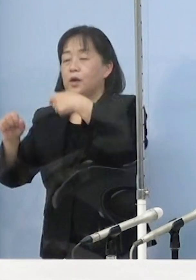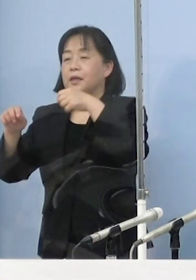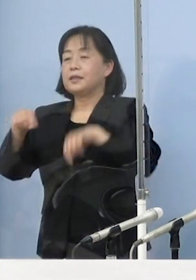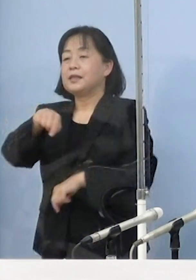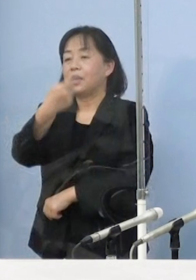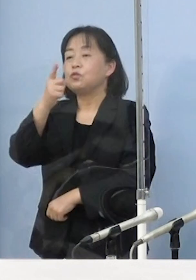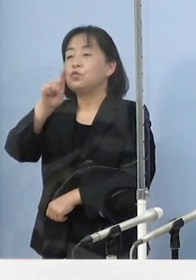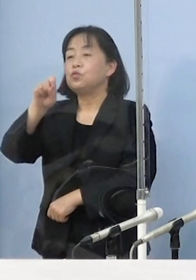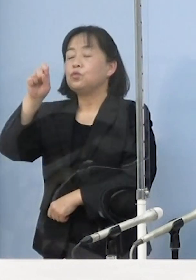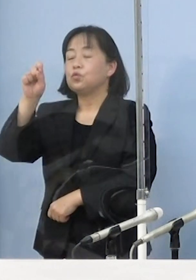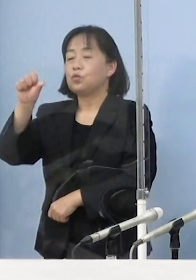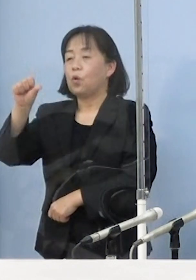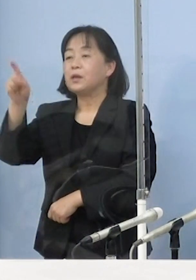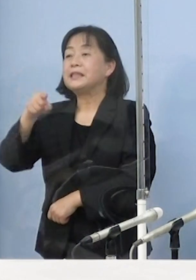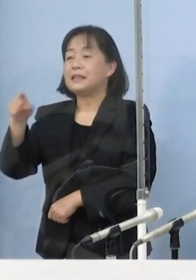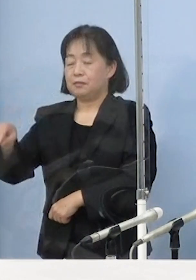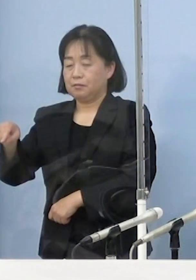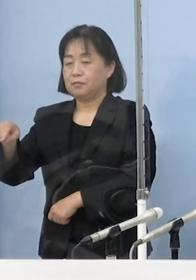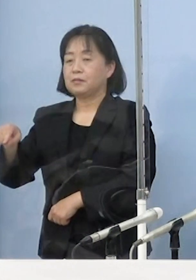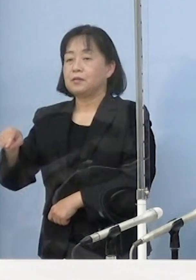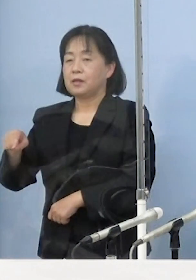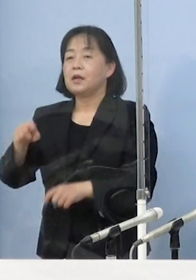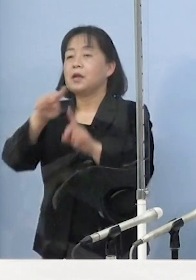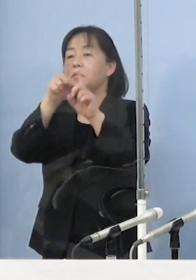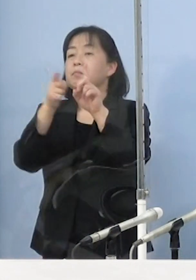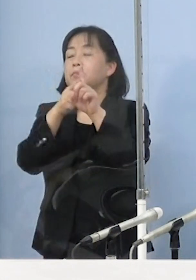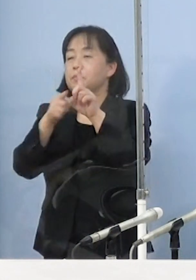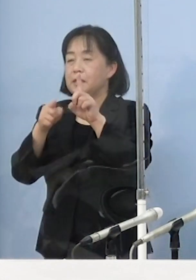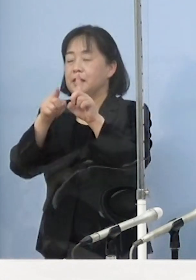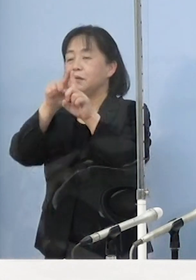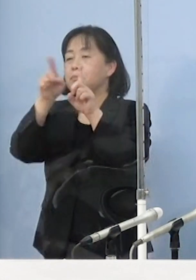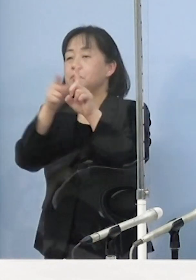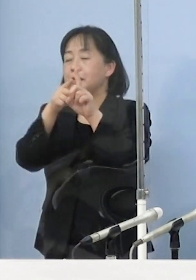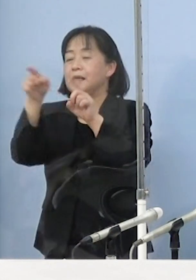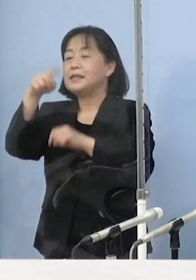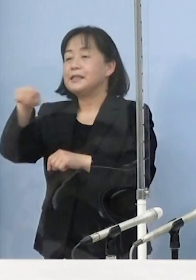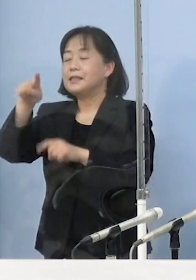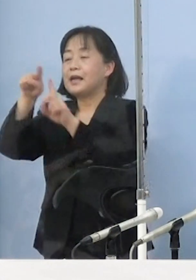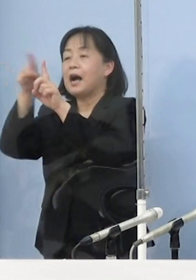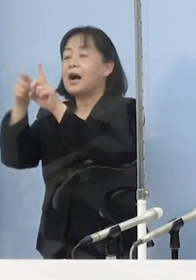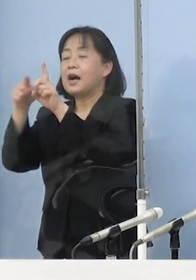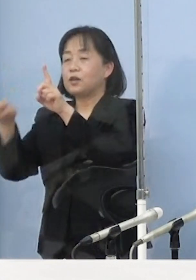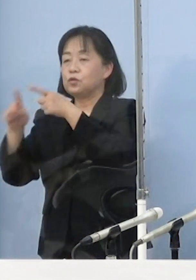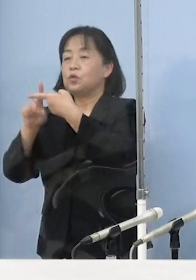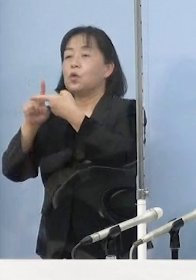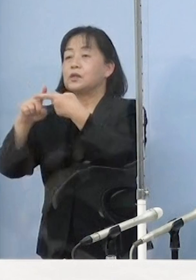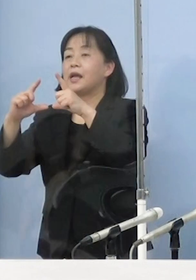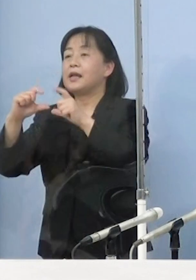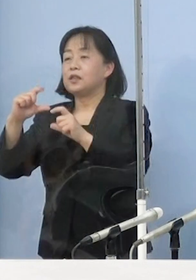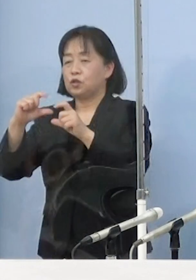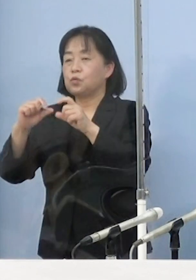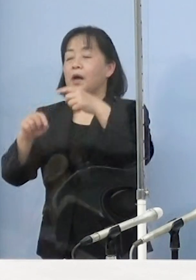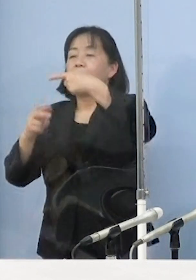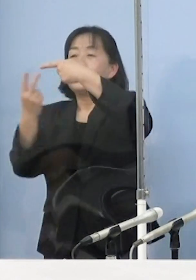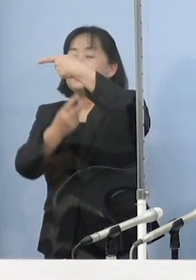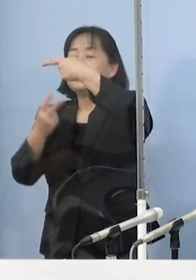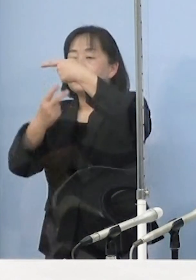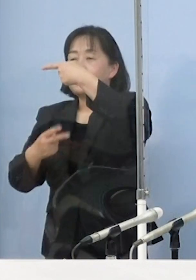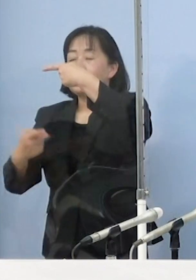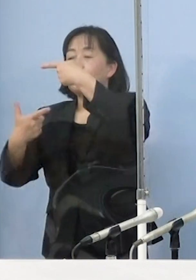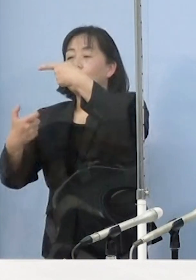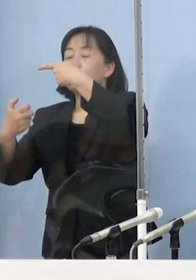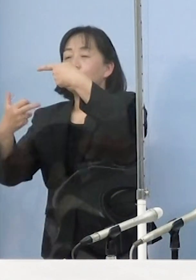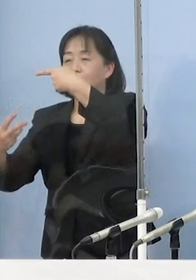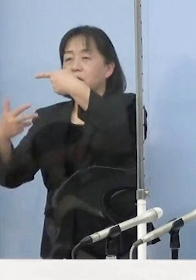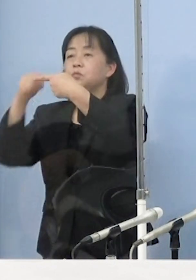ります。そして最後、PCR の陽性率については2068分